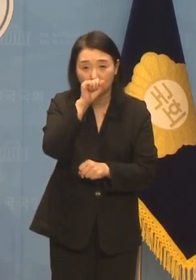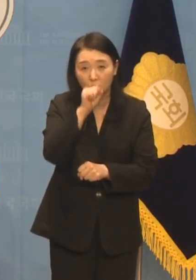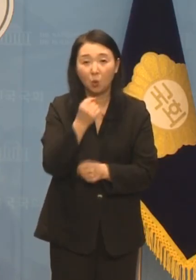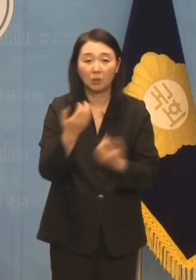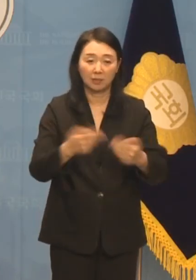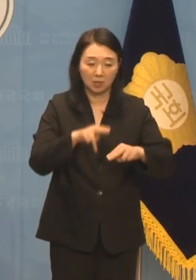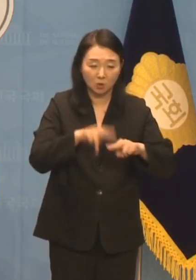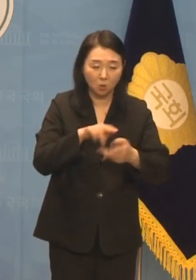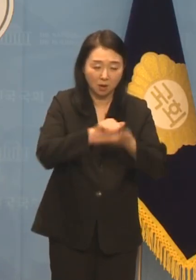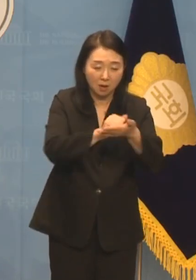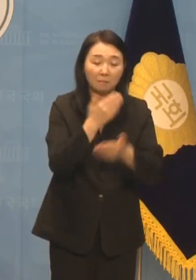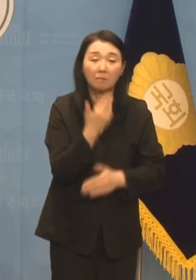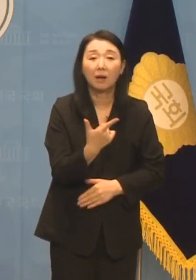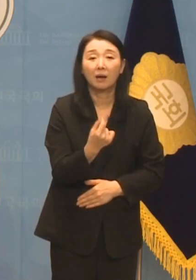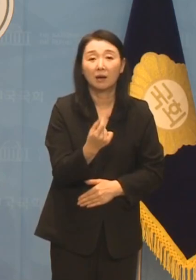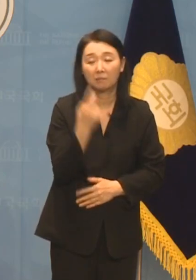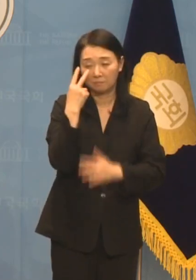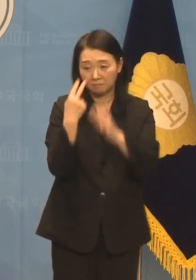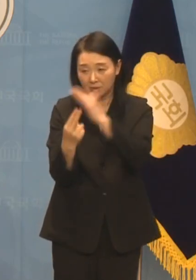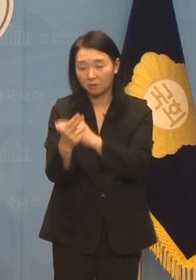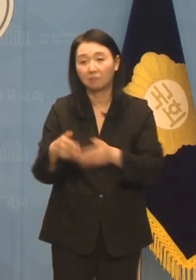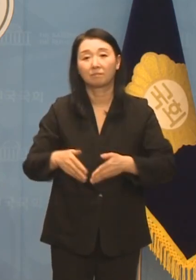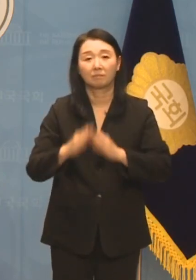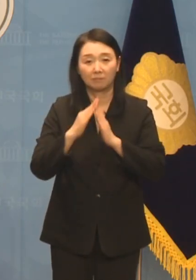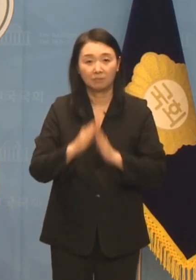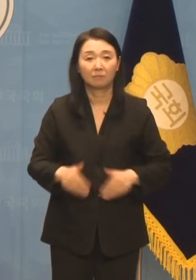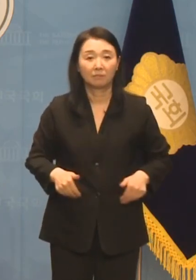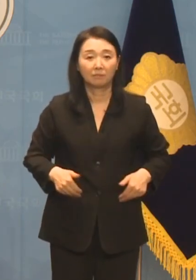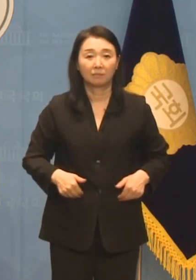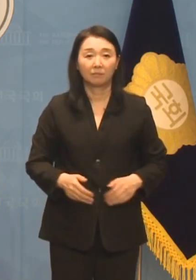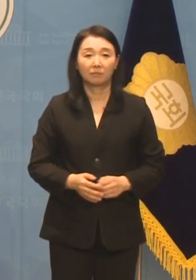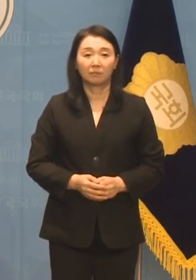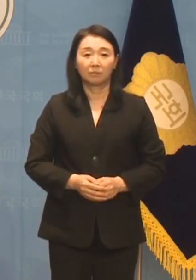수 있다는 비전을 세워야 합니다.